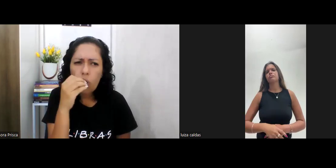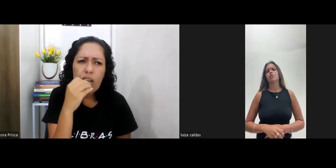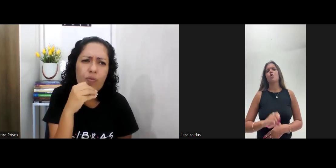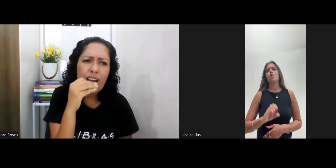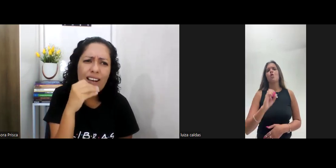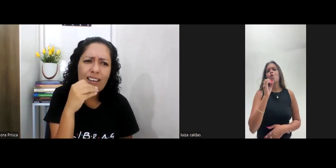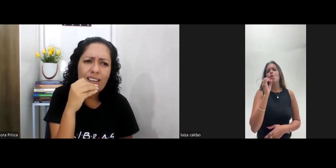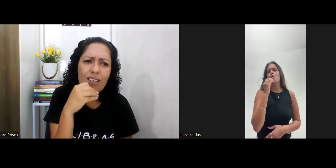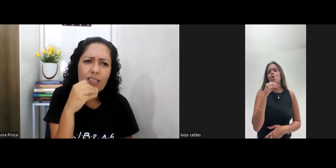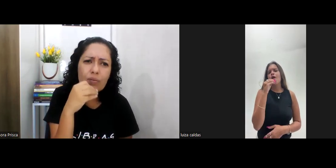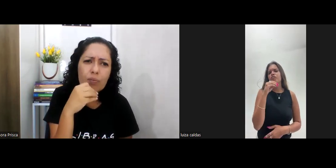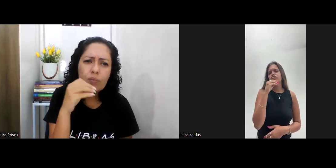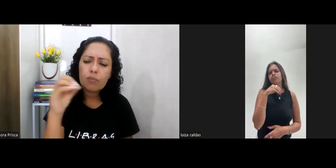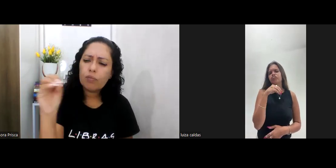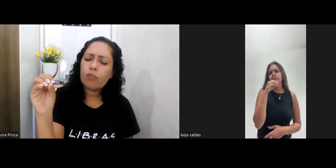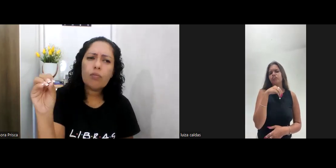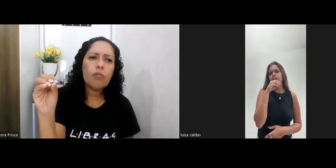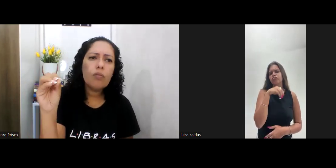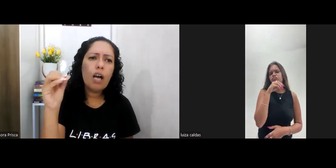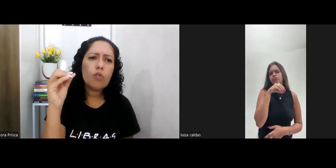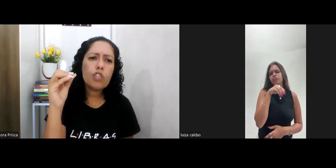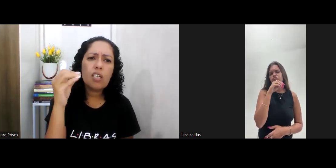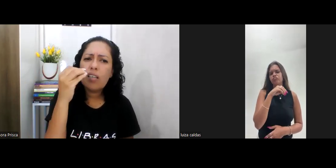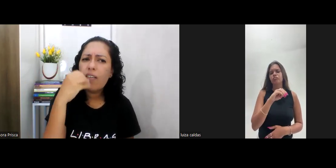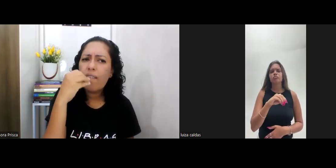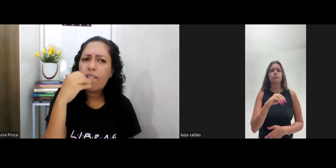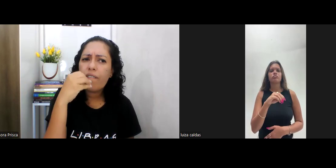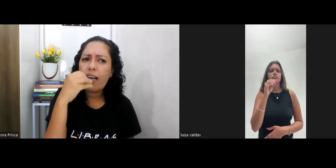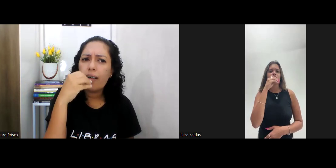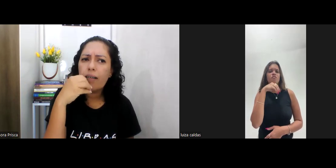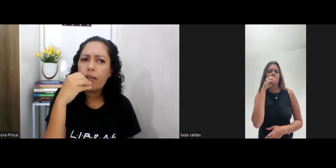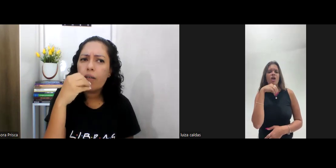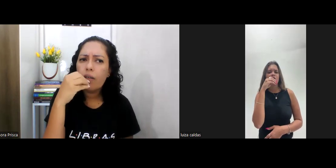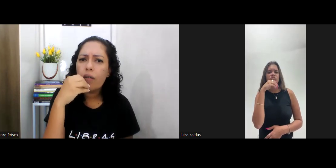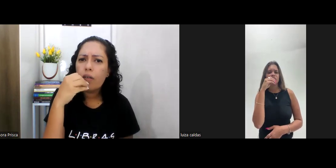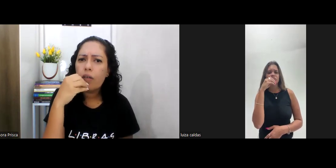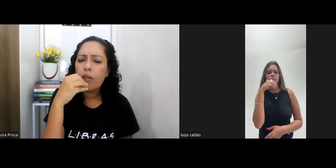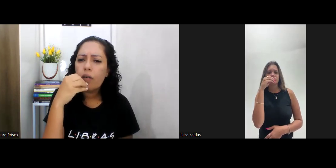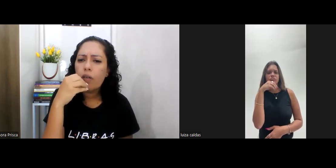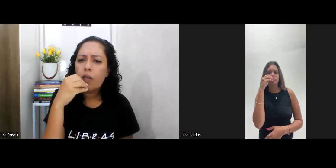ou ela é fraca? A conchinha, fraca.